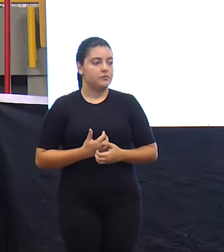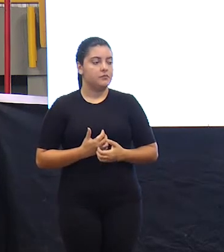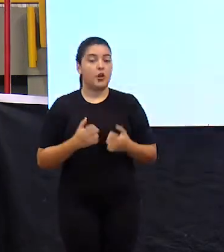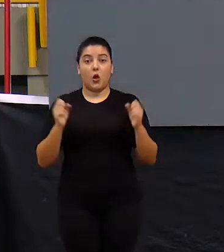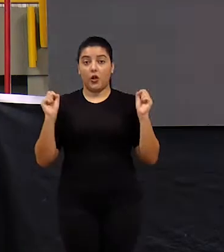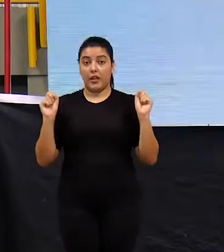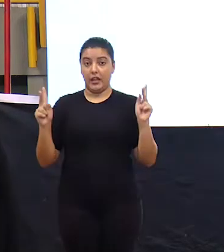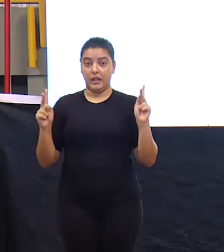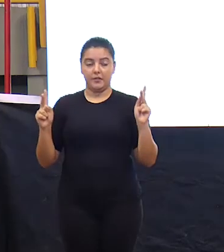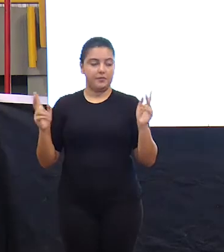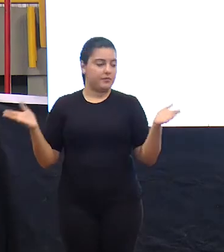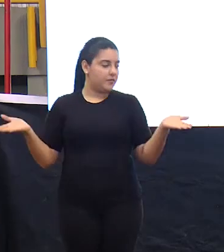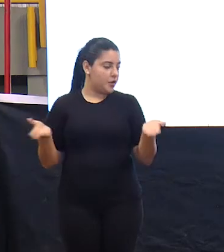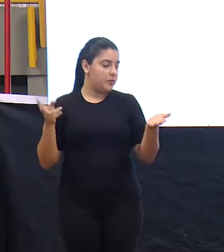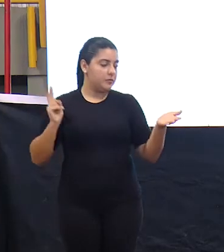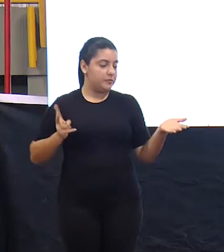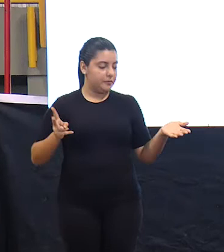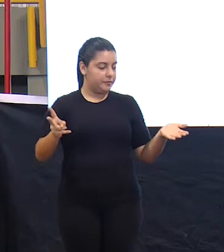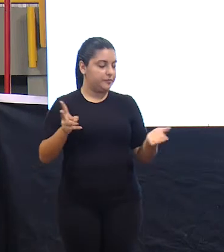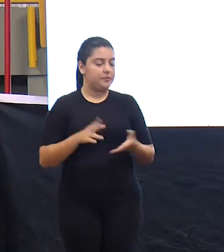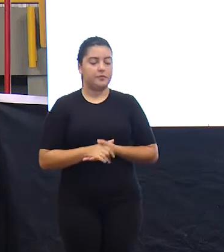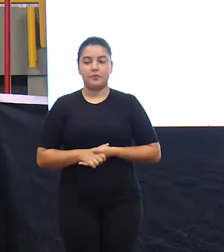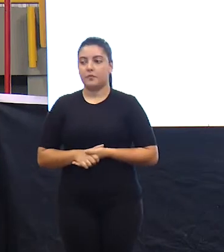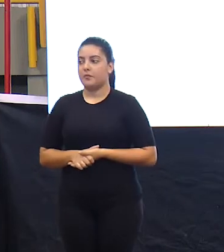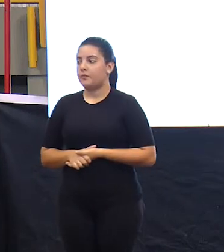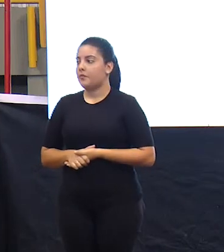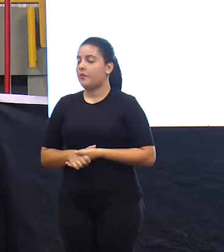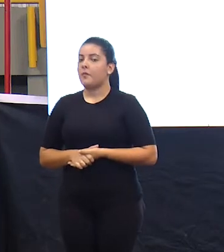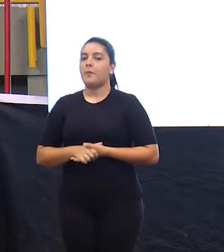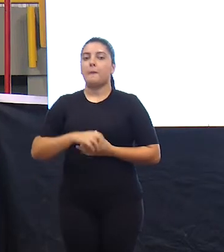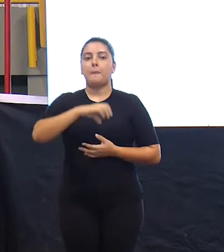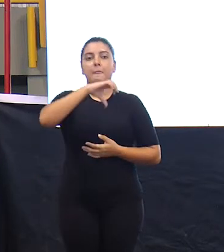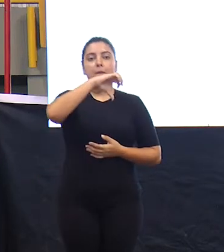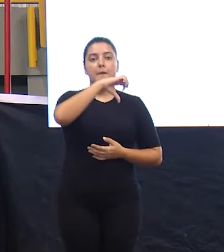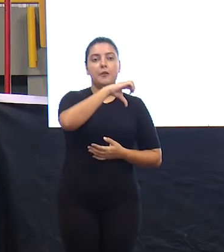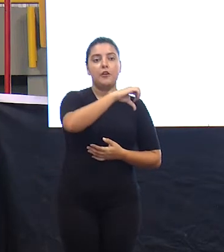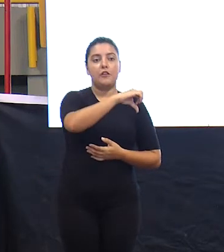bom? Vão comigo. Quanto é